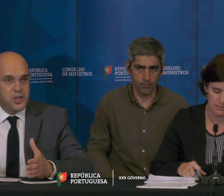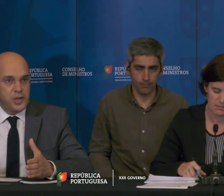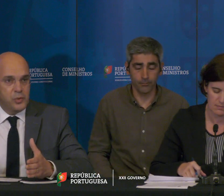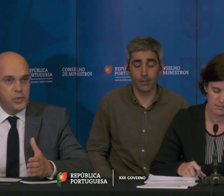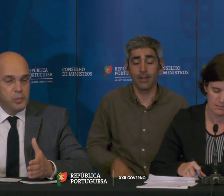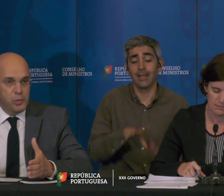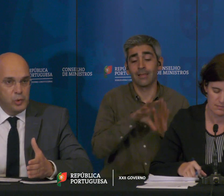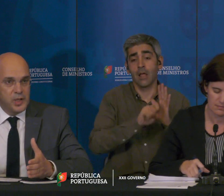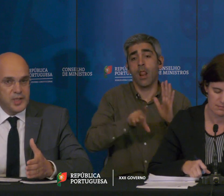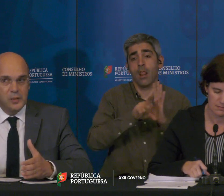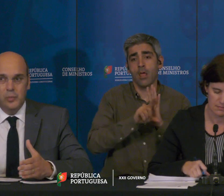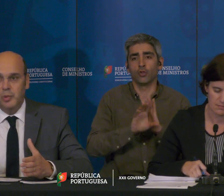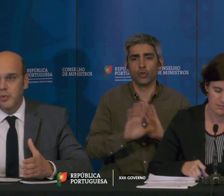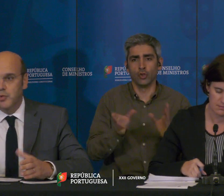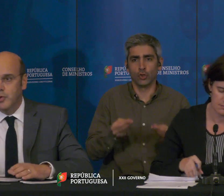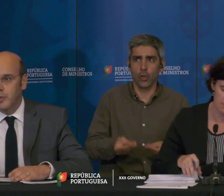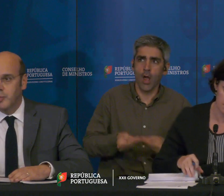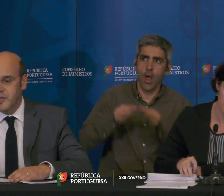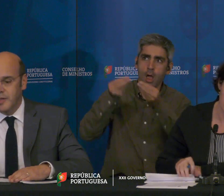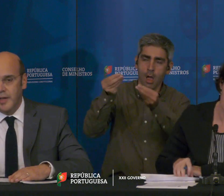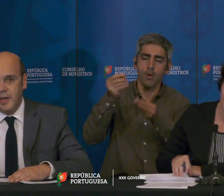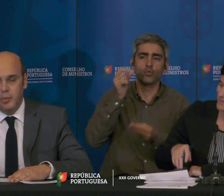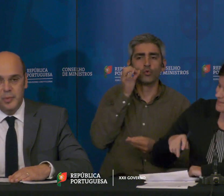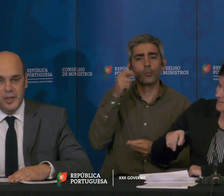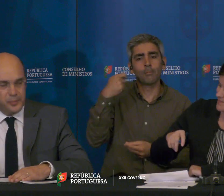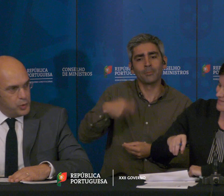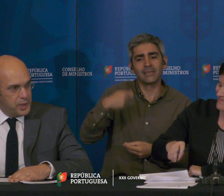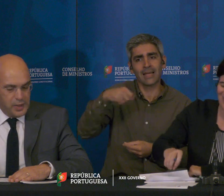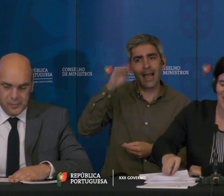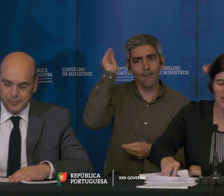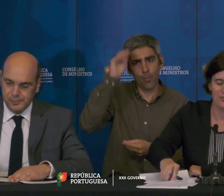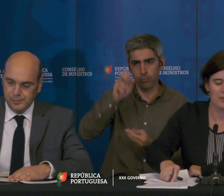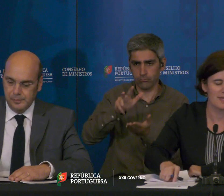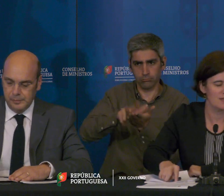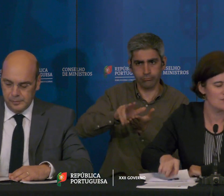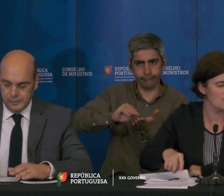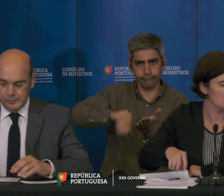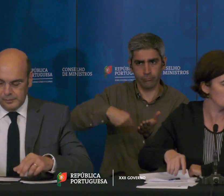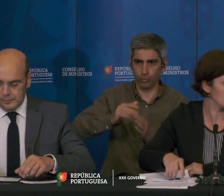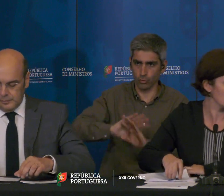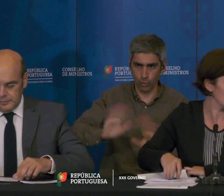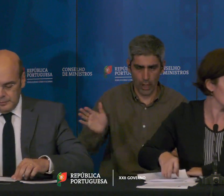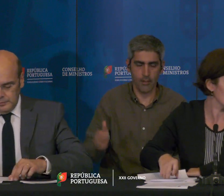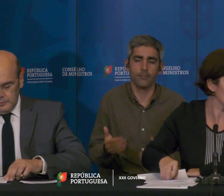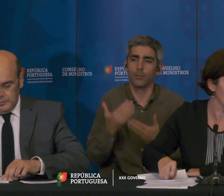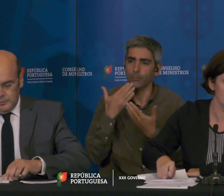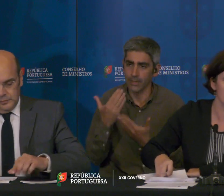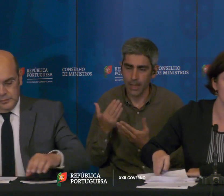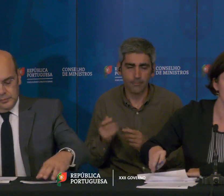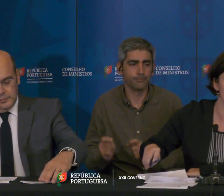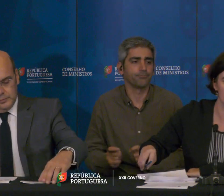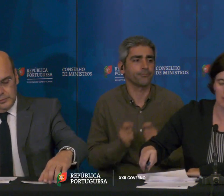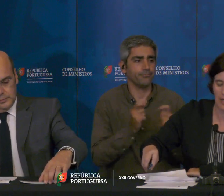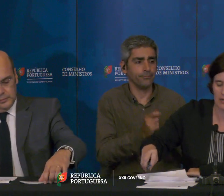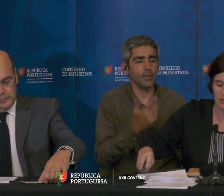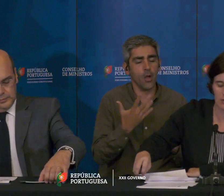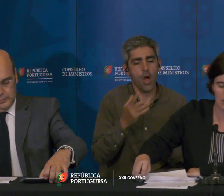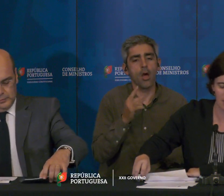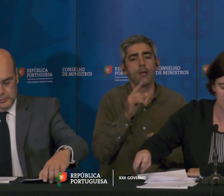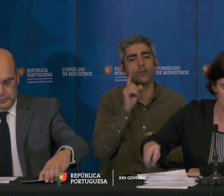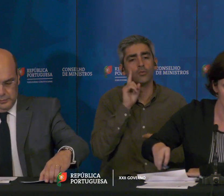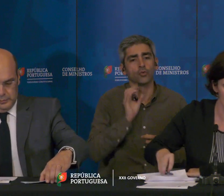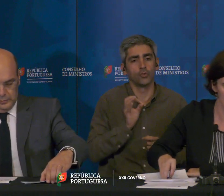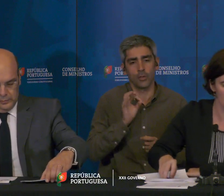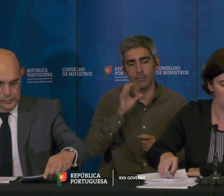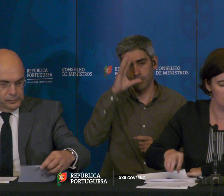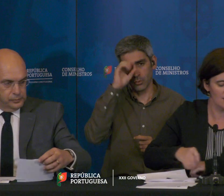já objeto de promulgação pelo Sr. Presidente da República. Muito obrigado. Muito obrigada, Sr. Ministro. Passava agora a palavra à Sra. Ministra do Trabalho,